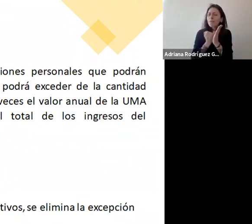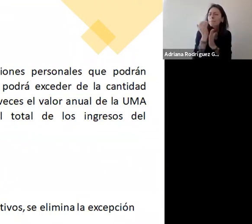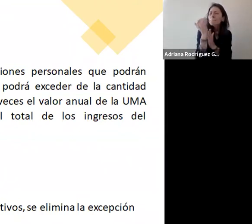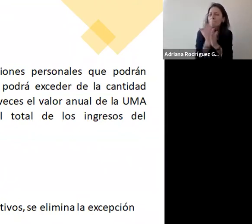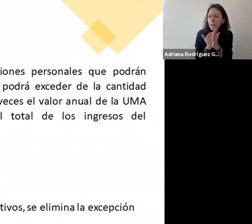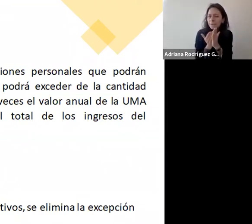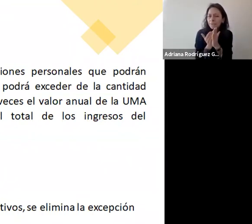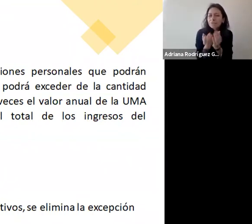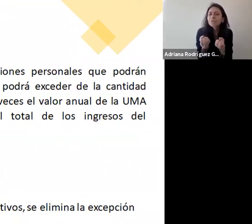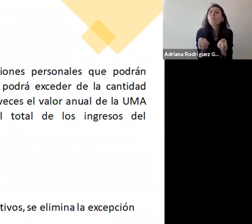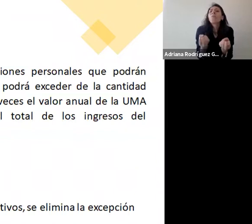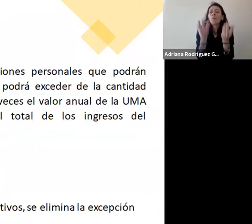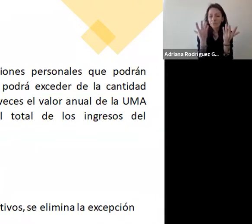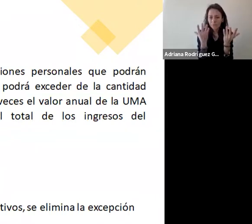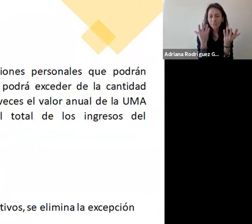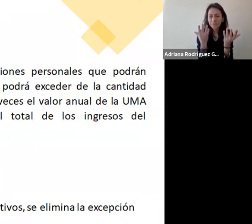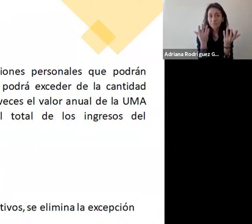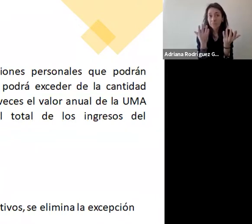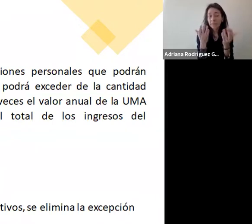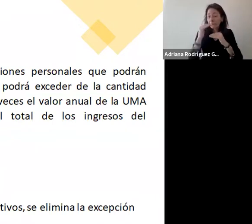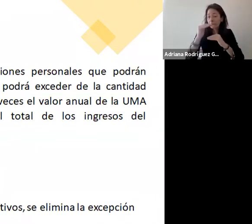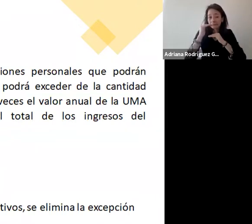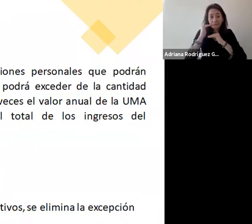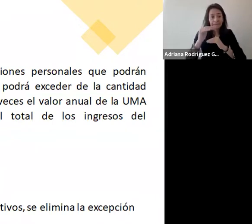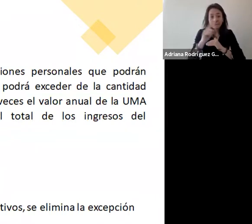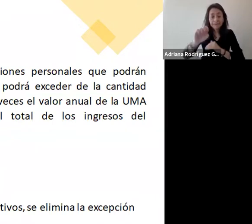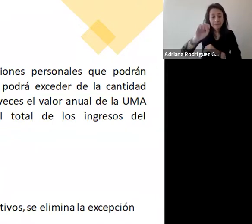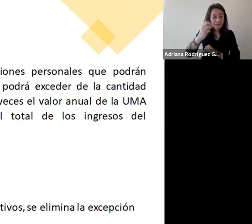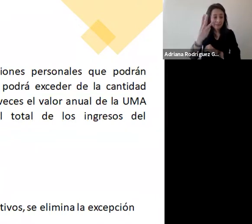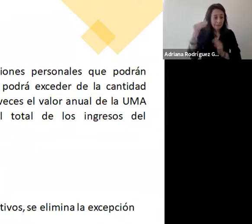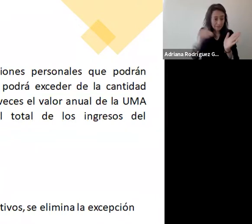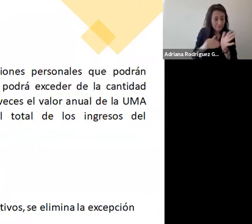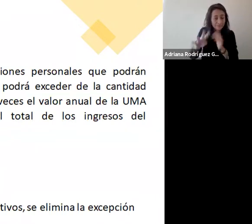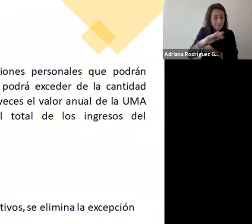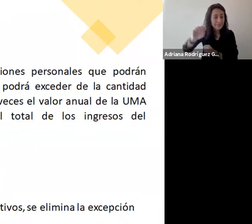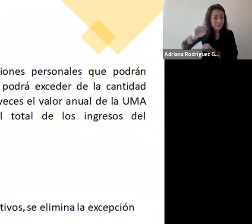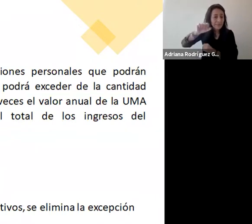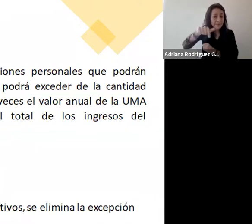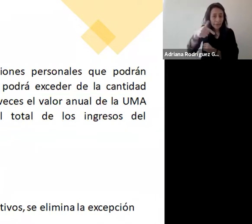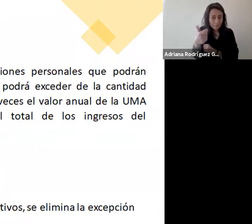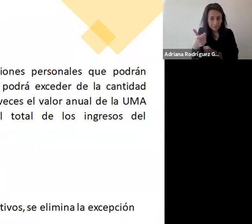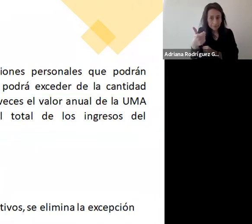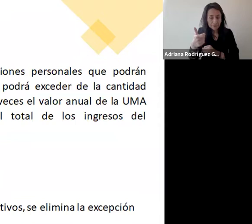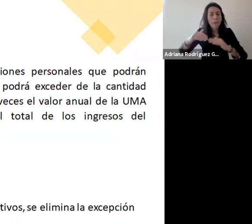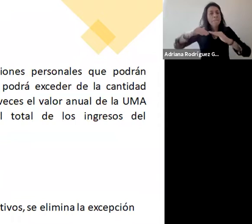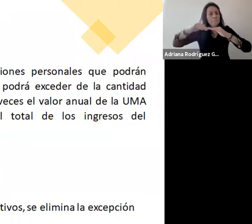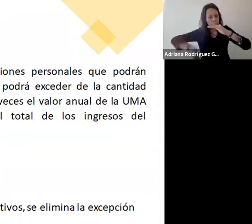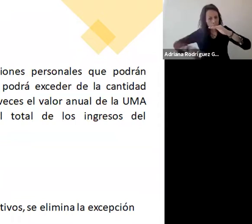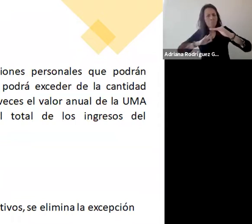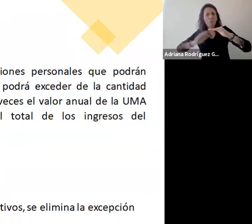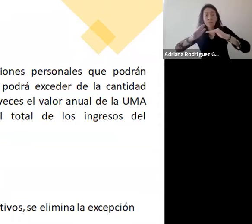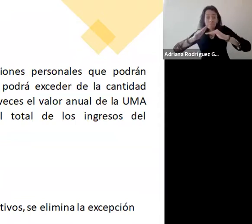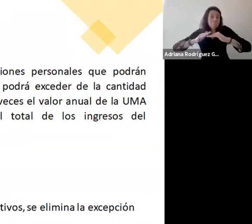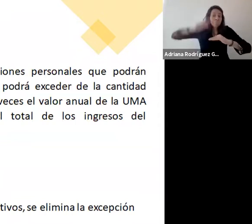no puede exceder, incluso puede ser menos, de 163,467 pesos del total de los